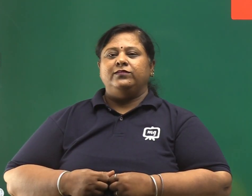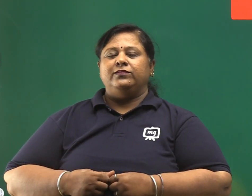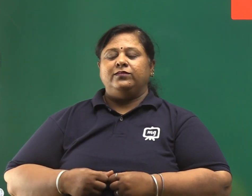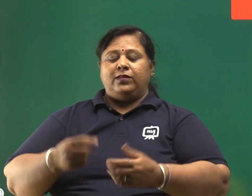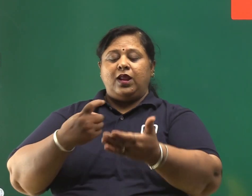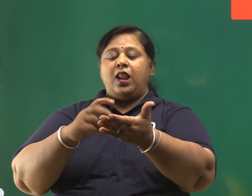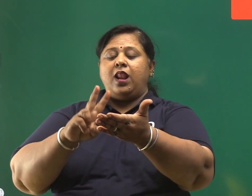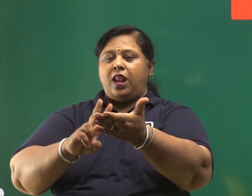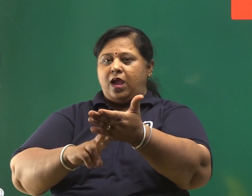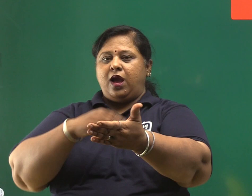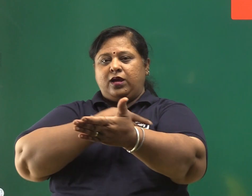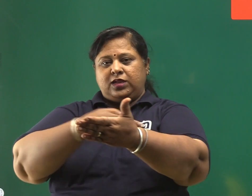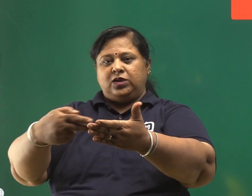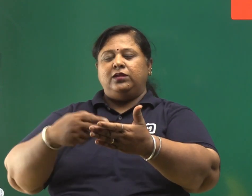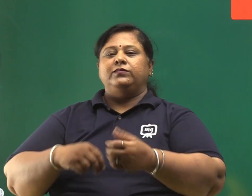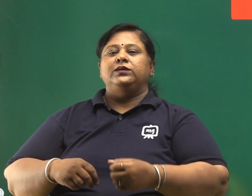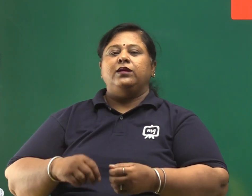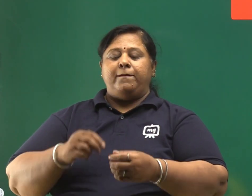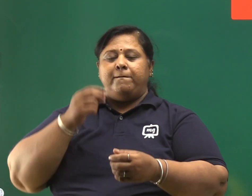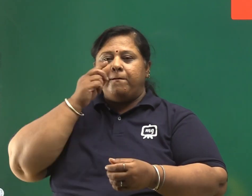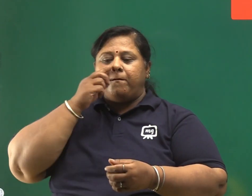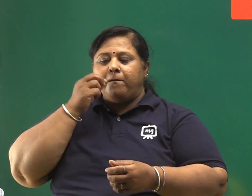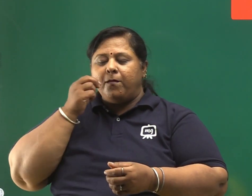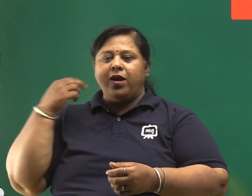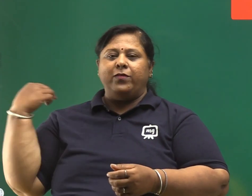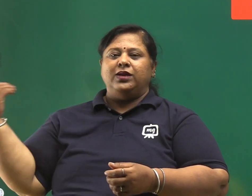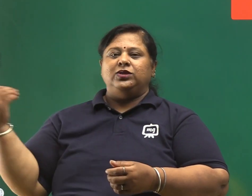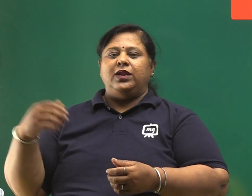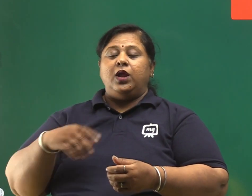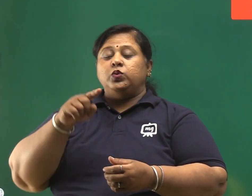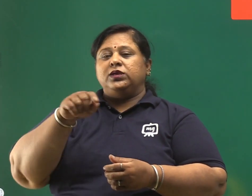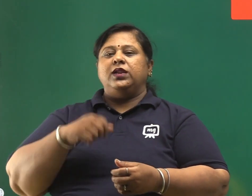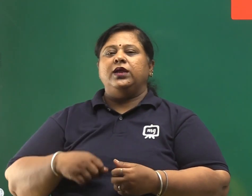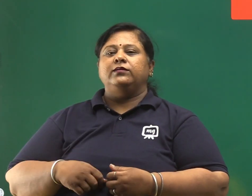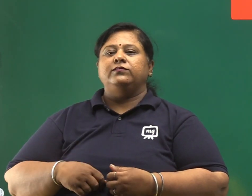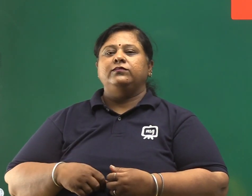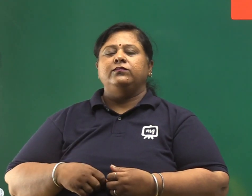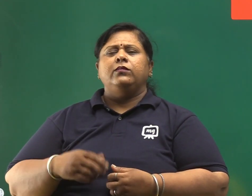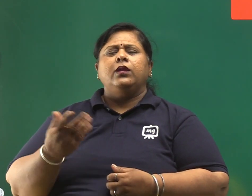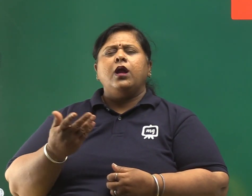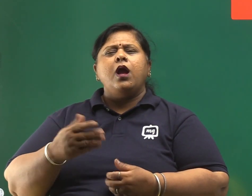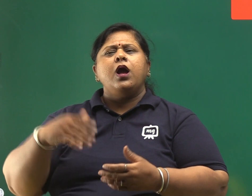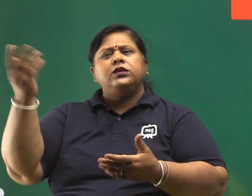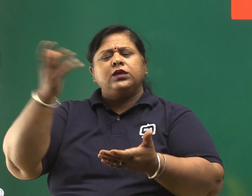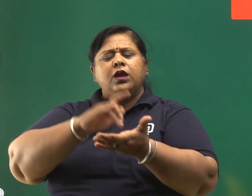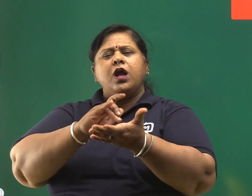नागराजन के मामा जी ने उसके लिए कहाँ से